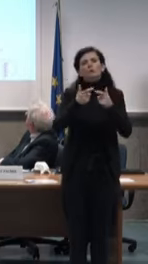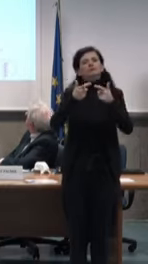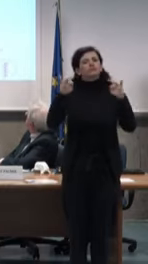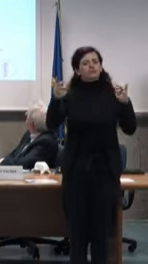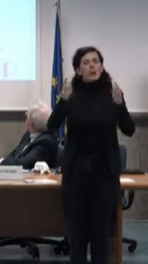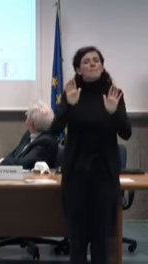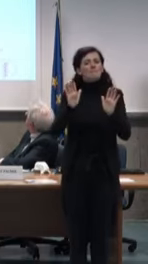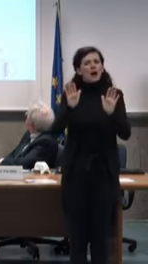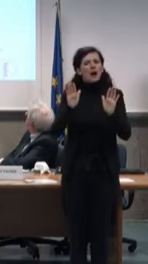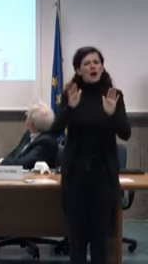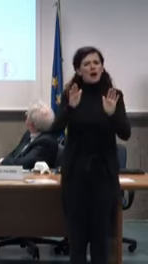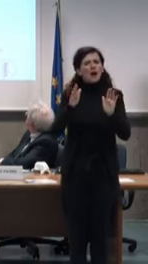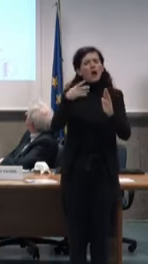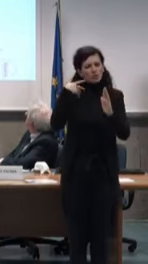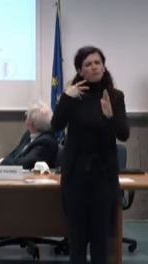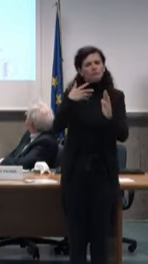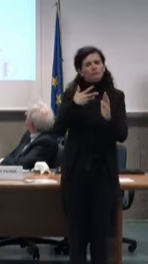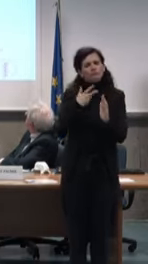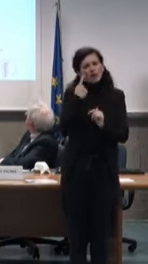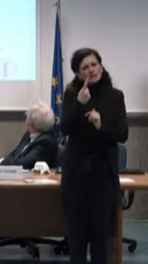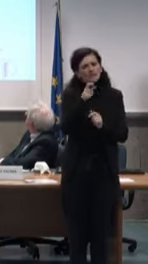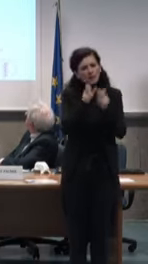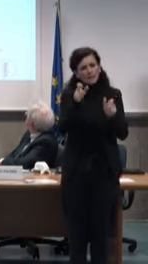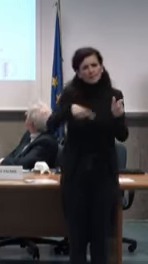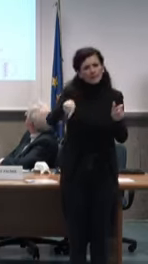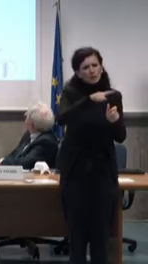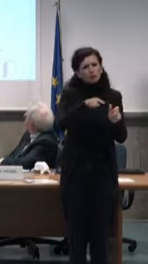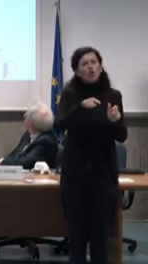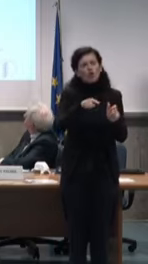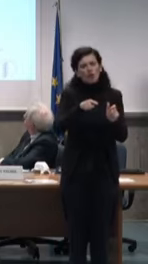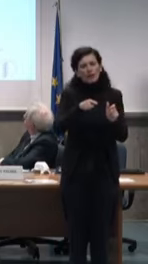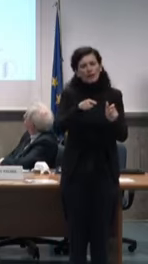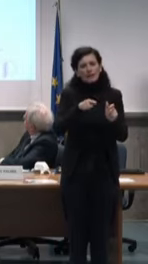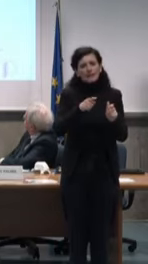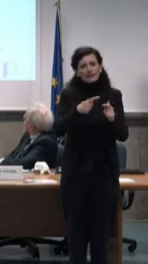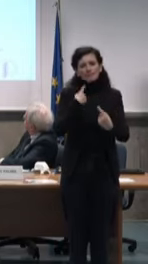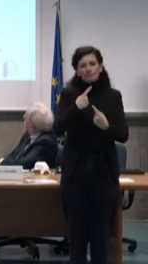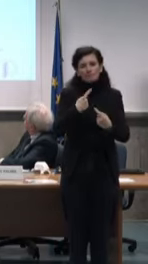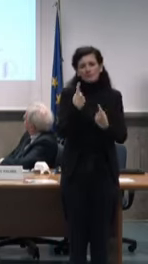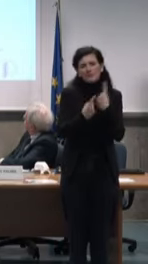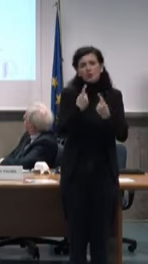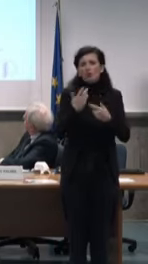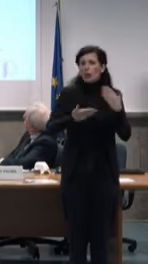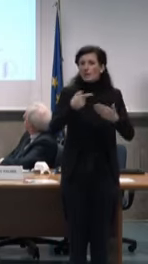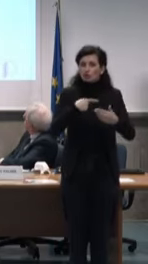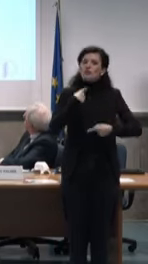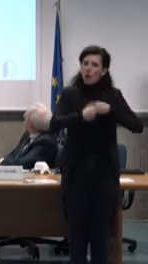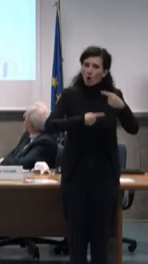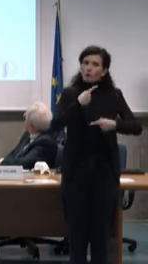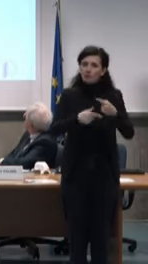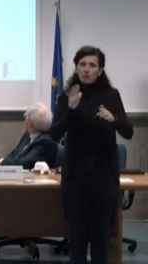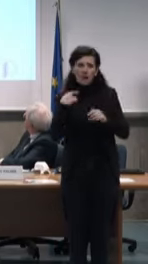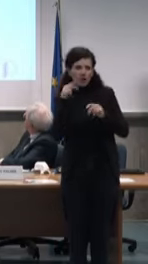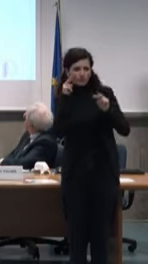vedete il numero di casi ancora significativo questo vuol dire che dobbiamo certamente continuare a lavorare e l'attenzione su questo